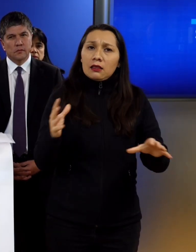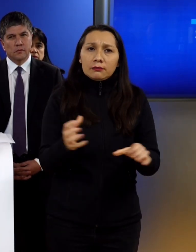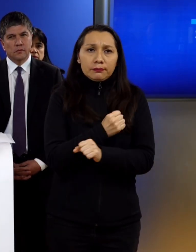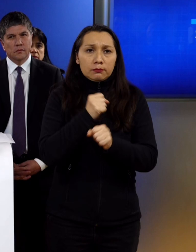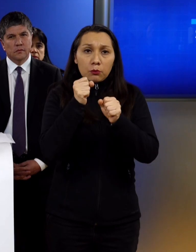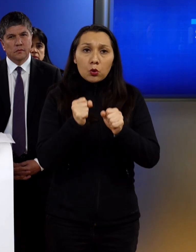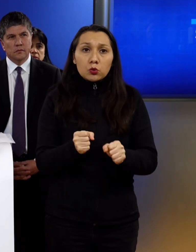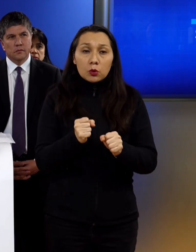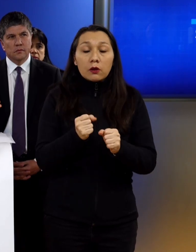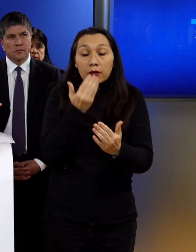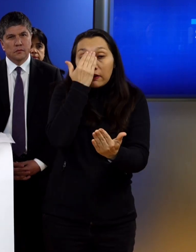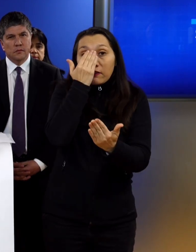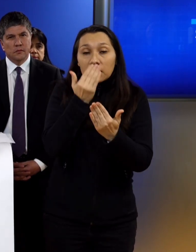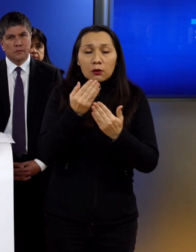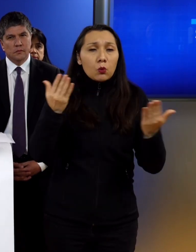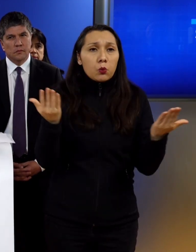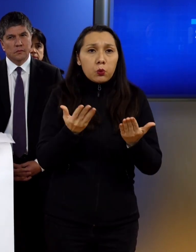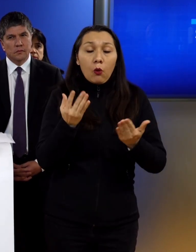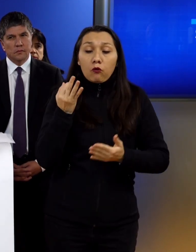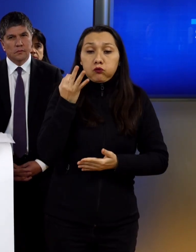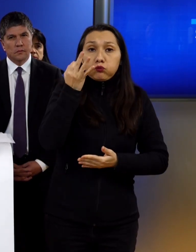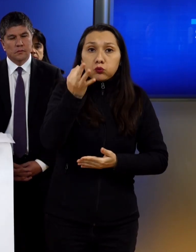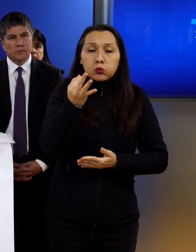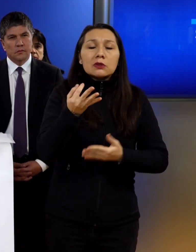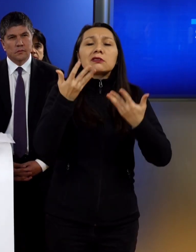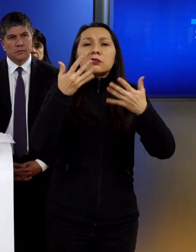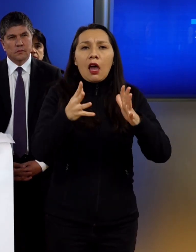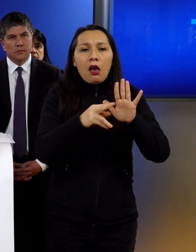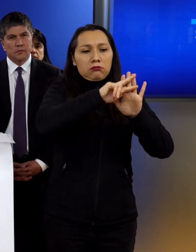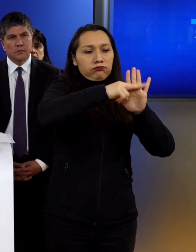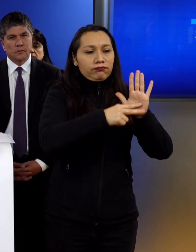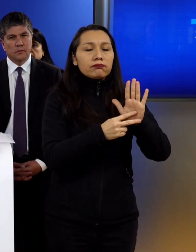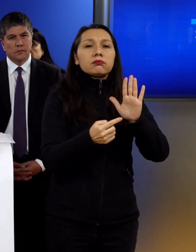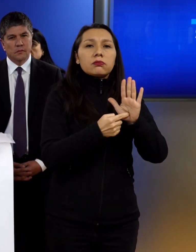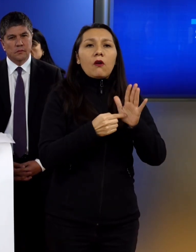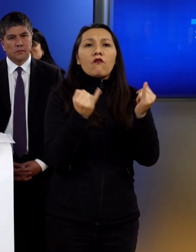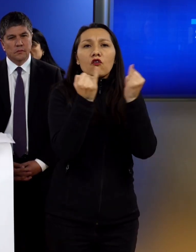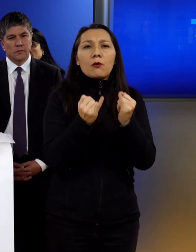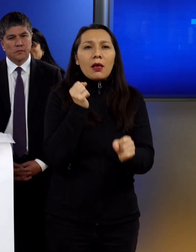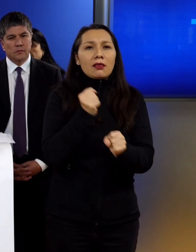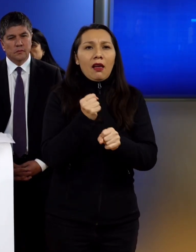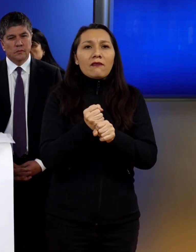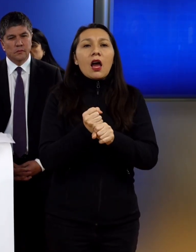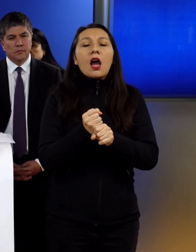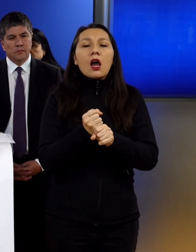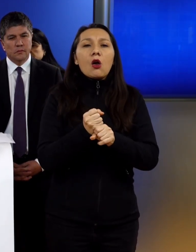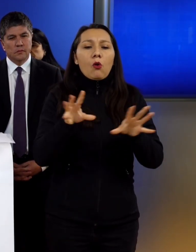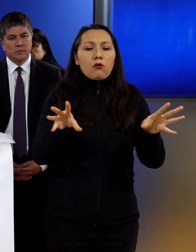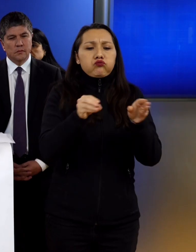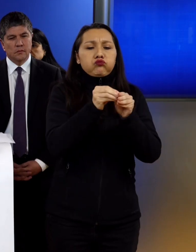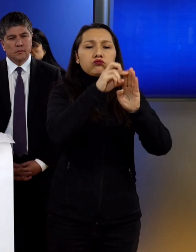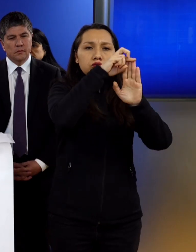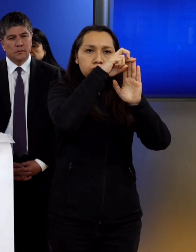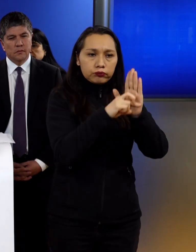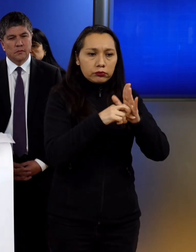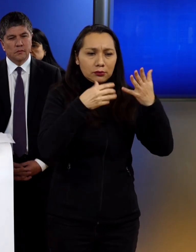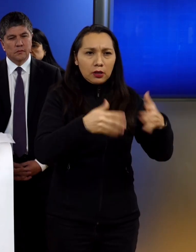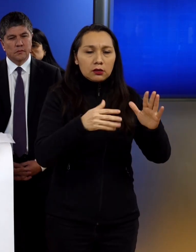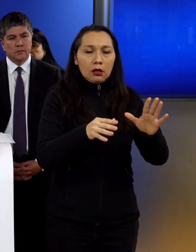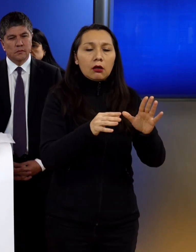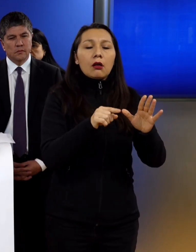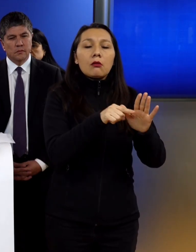antes posible y enfrentar las emergencias a futuro, habiendo incorporado esta modalidad de trabajo, digamos, que está protocolizada